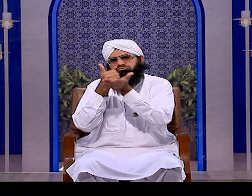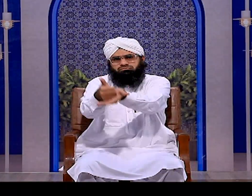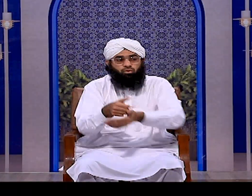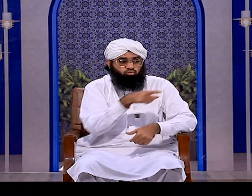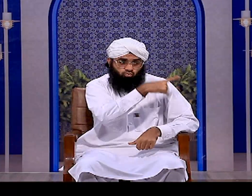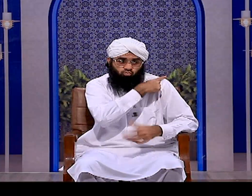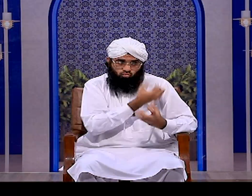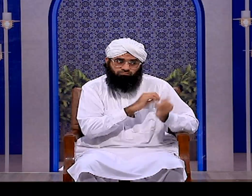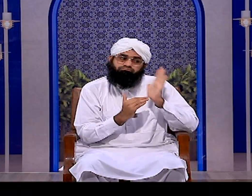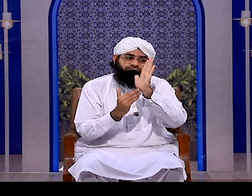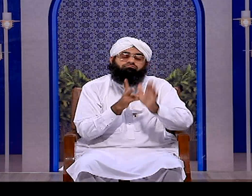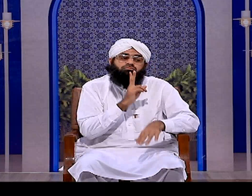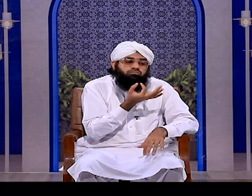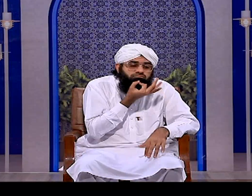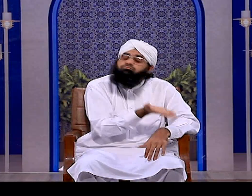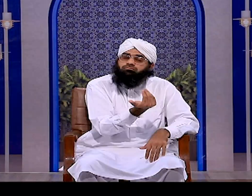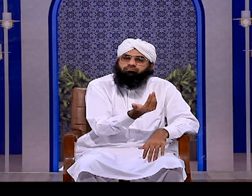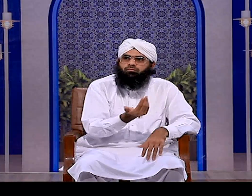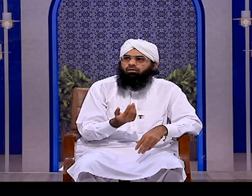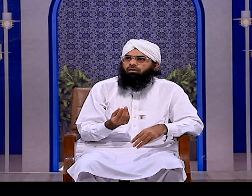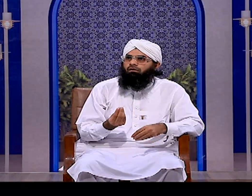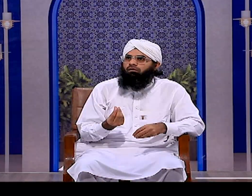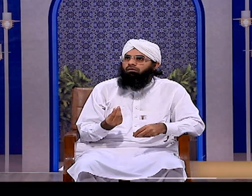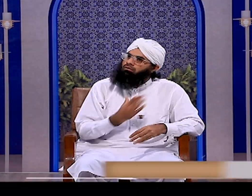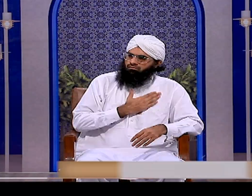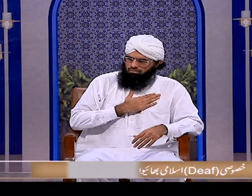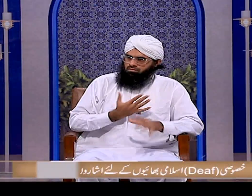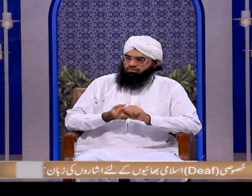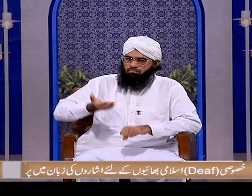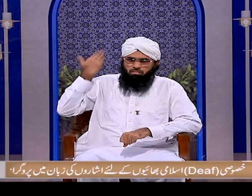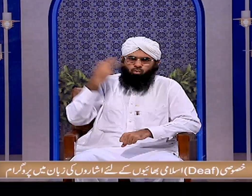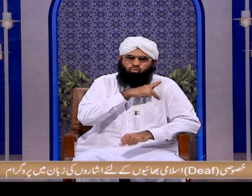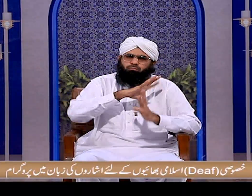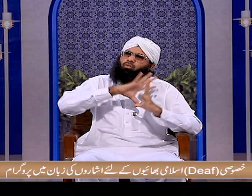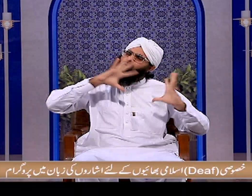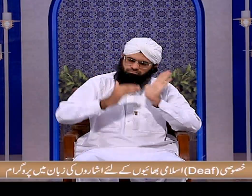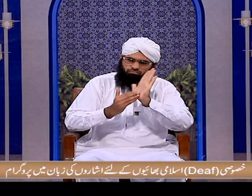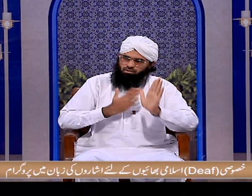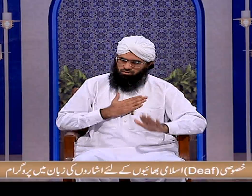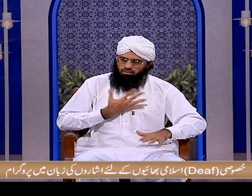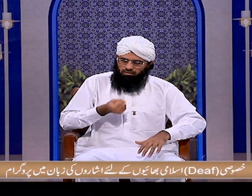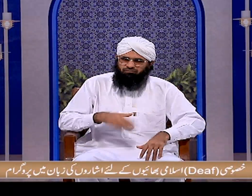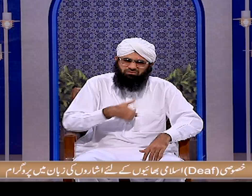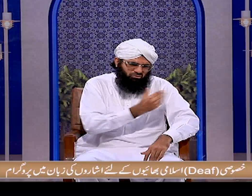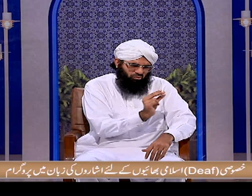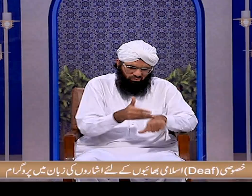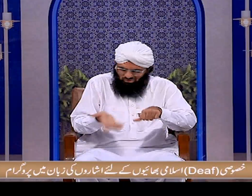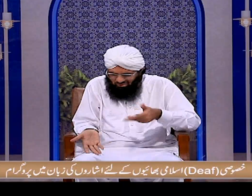گا میری رحمت ماننے والوں کے لیے ہے، تو اپنے گناہوں کا اعتراف کر تجھے رحمت نصیب ہو جائے